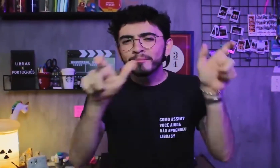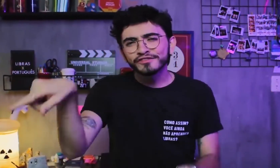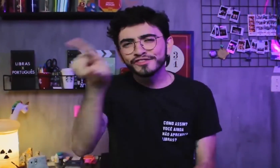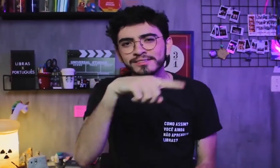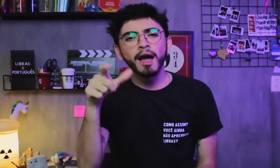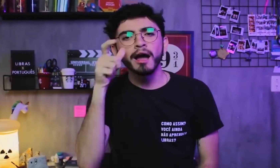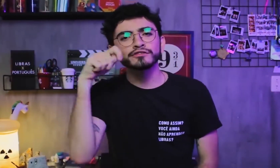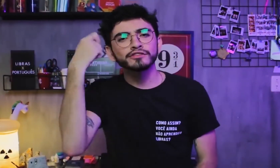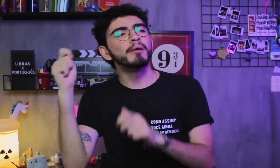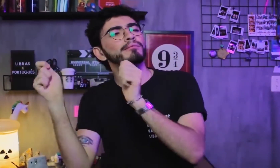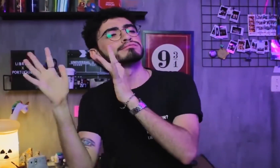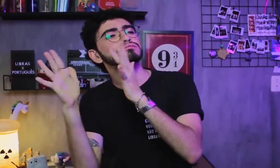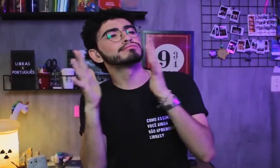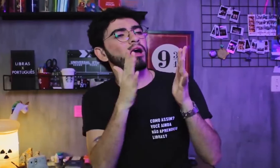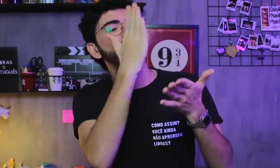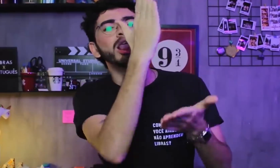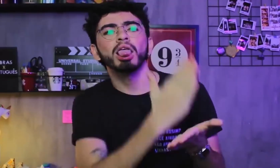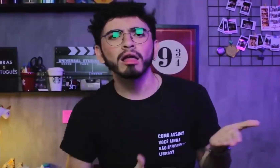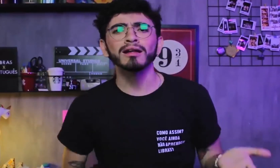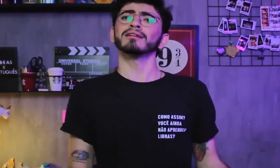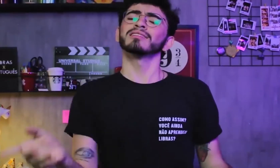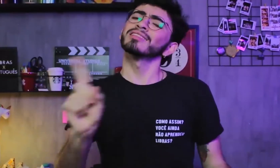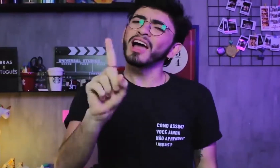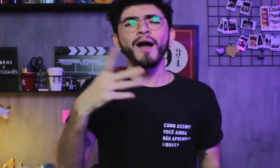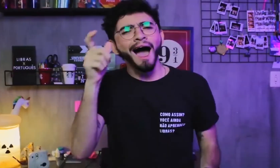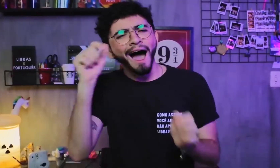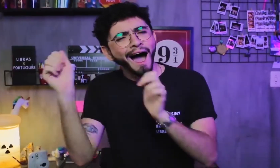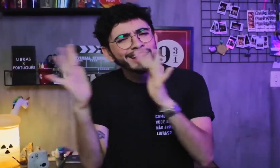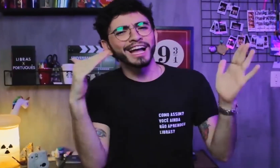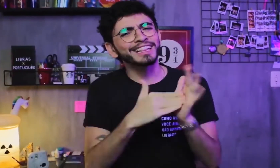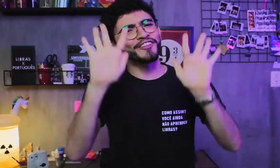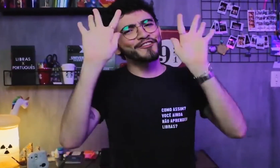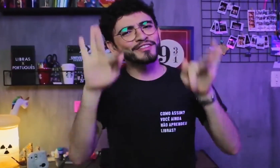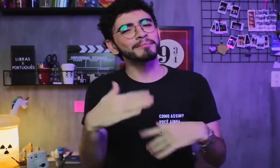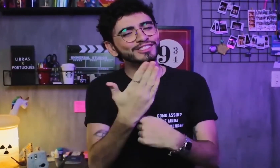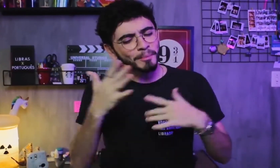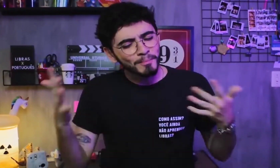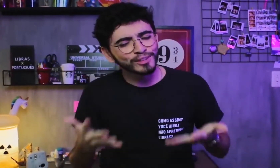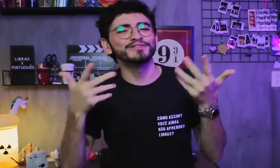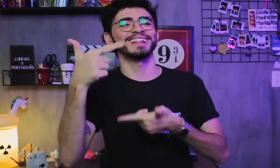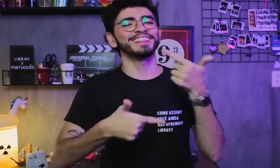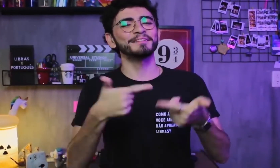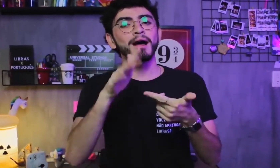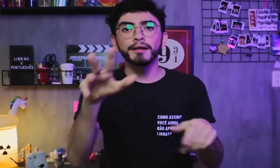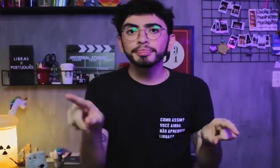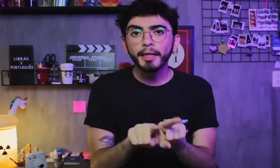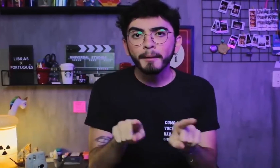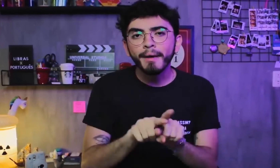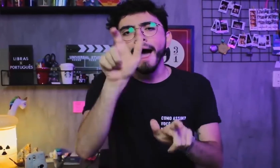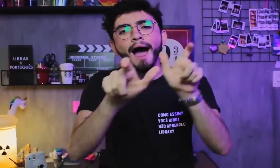vocês têm visto os vídeos pela metade, hein? Pô, gente, assistam o vídeo inteiro para motivar o nosso trabalho.